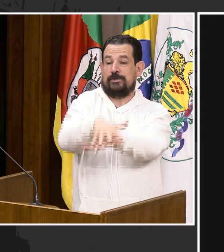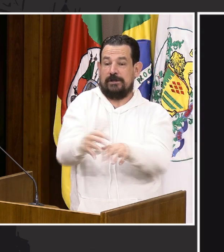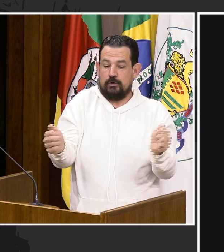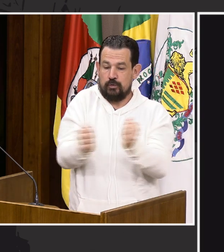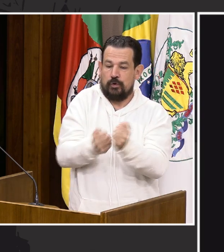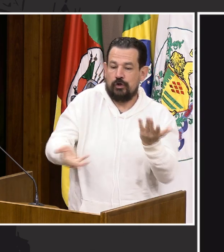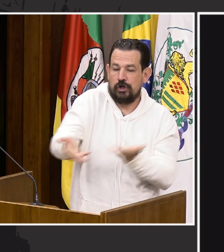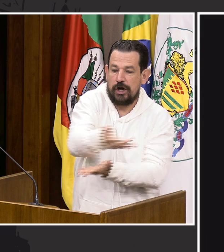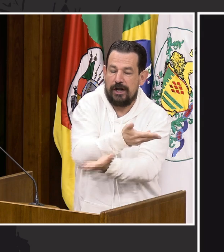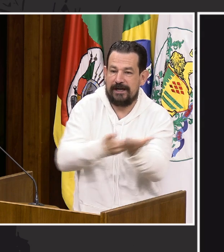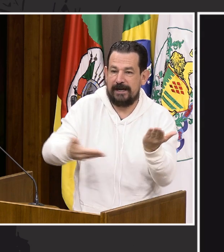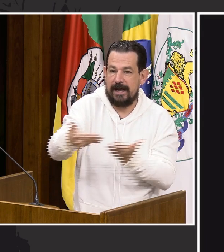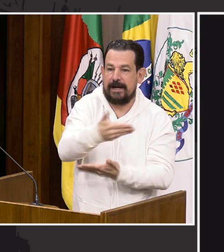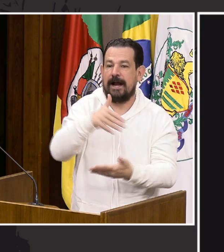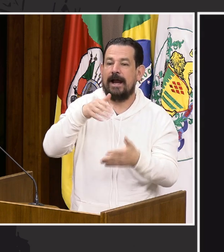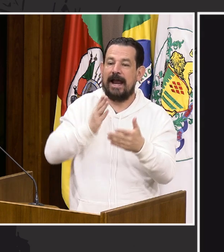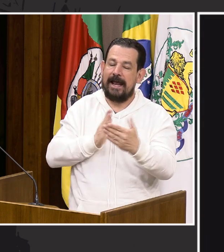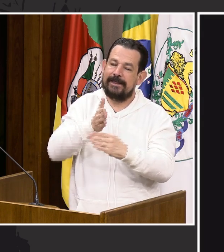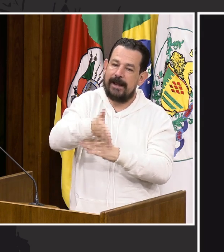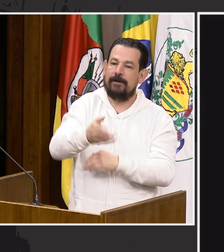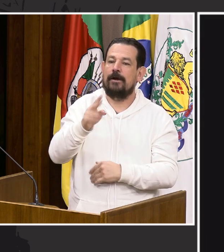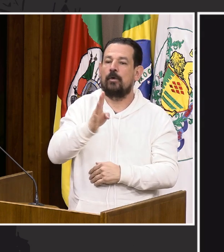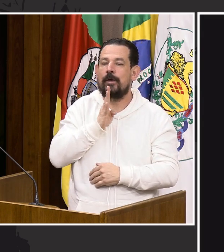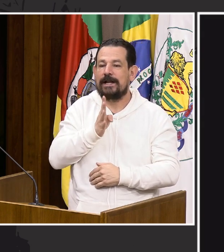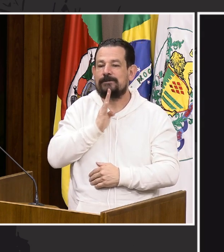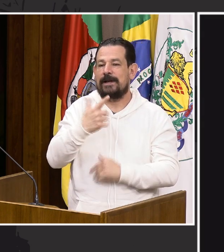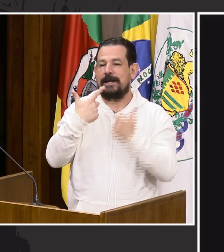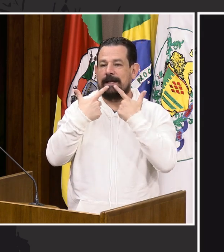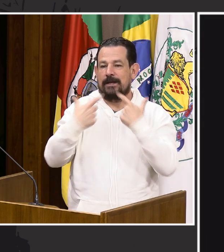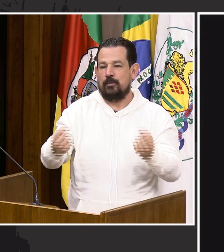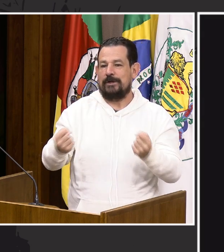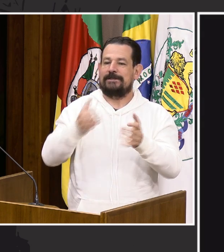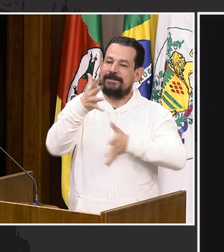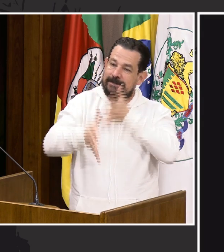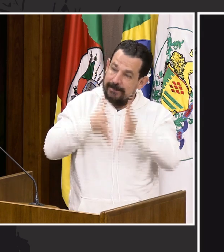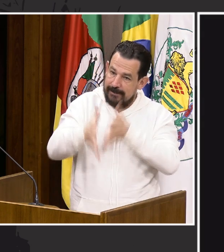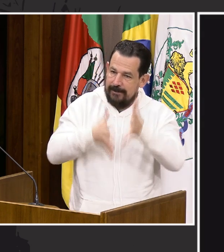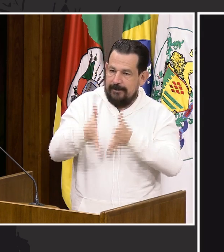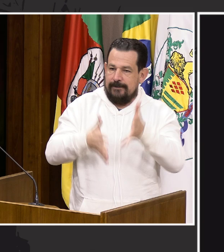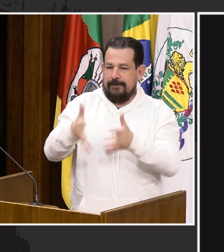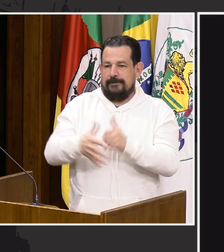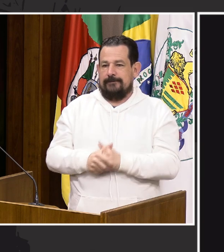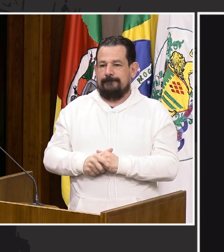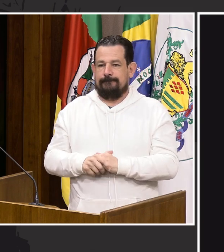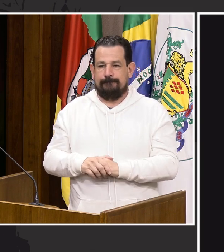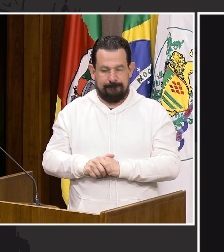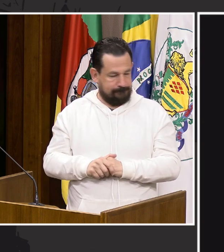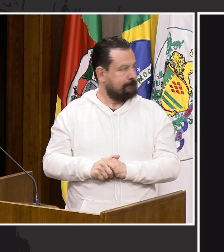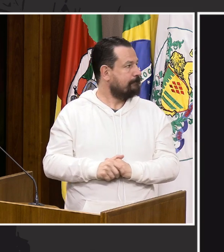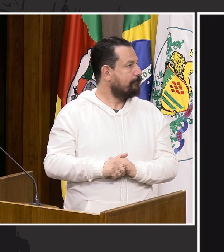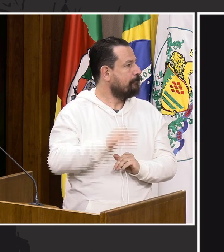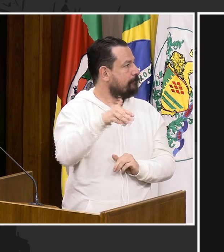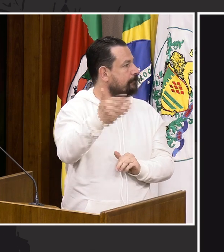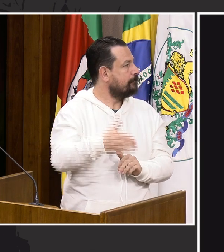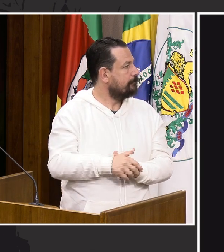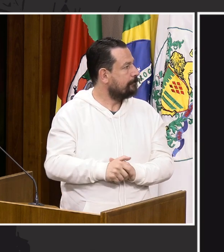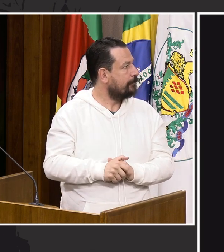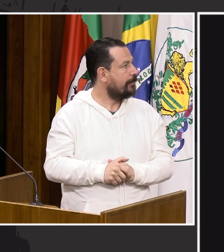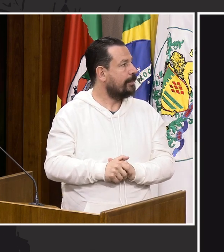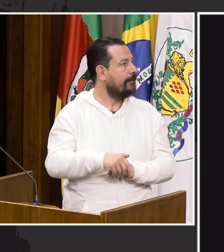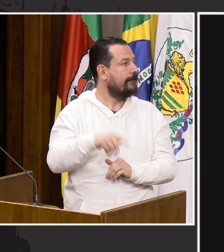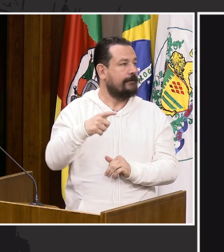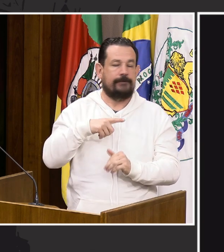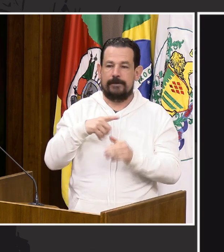Ellen Keller, e essa troca, né, de escola especial com escola inclusiva, linguística e sinais, língua